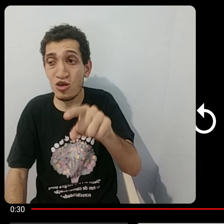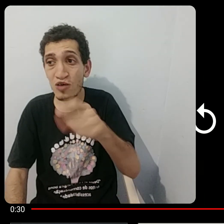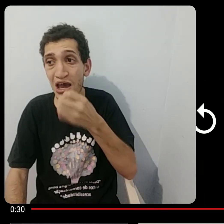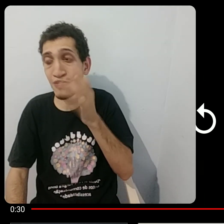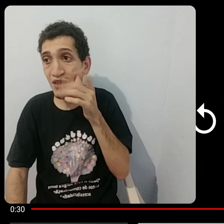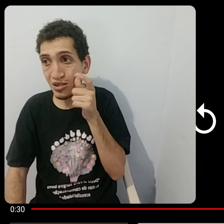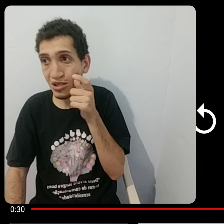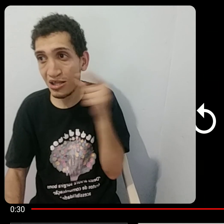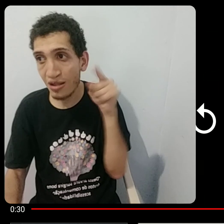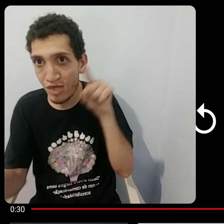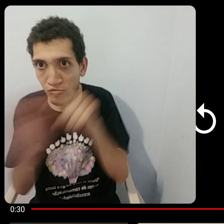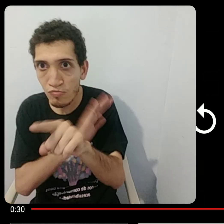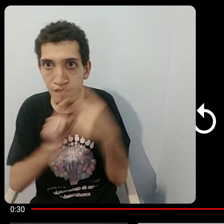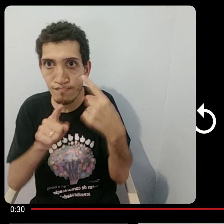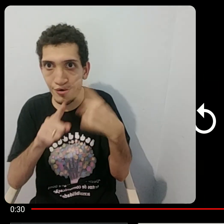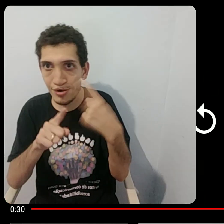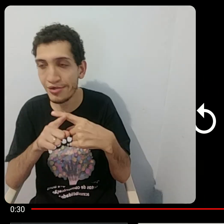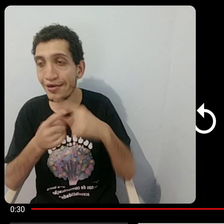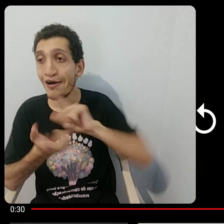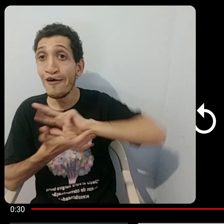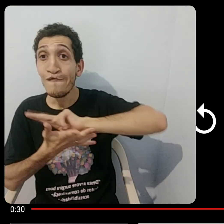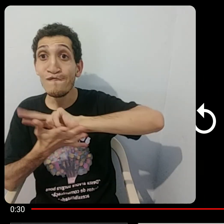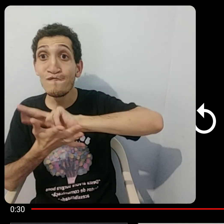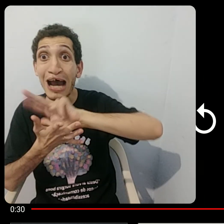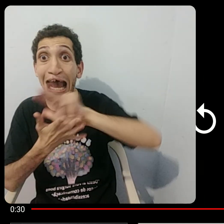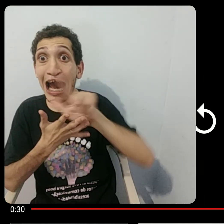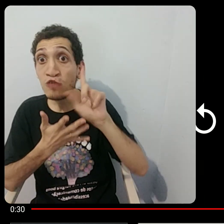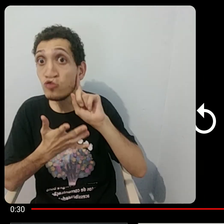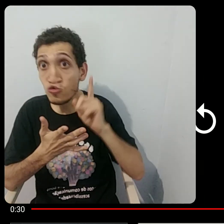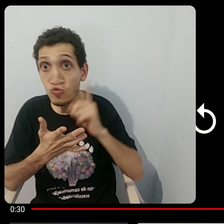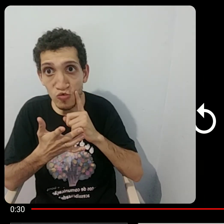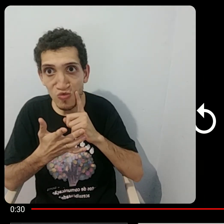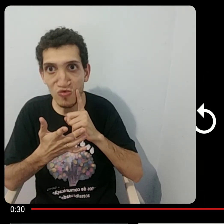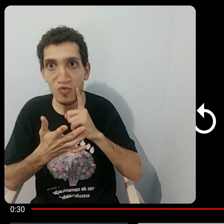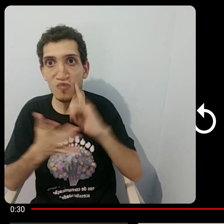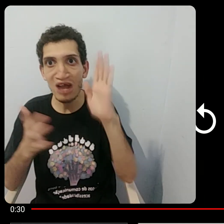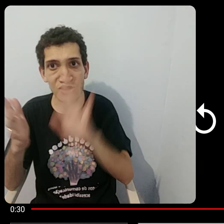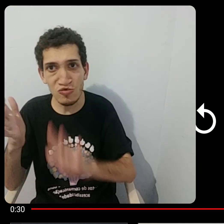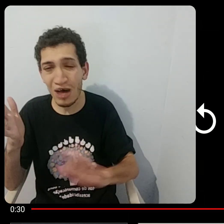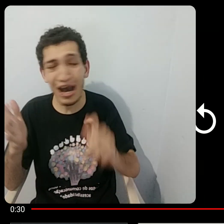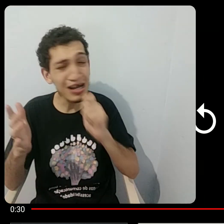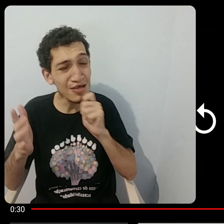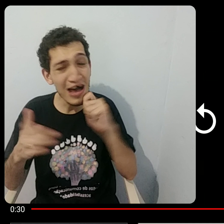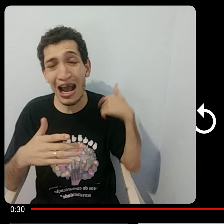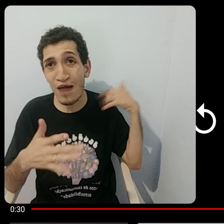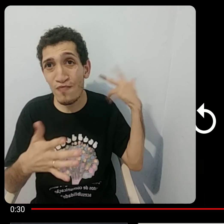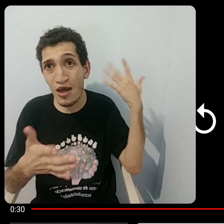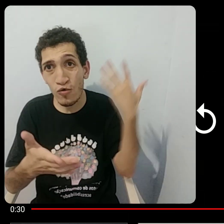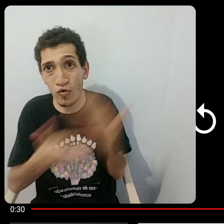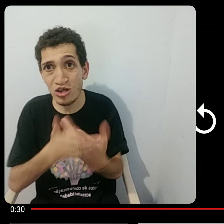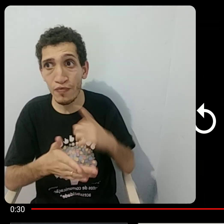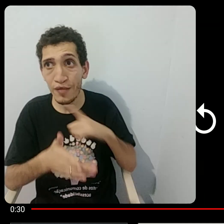Isso é interessante, essa pergunta, porque vários surdos no Brasil ainda, até hoje,